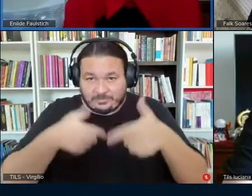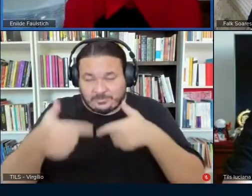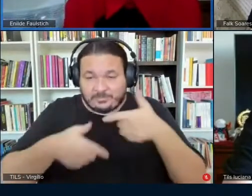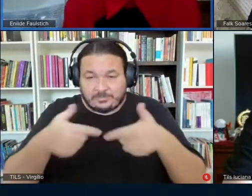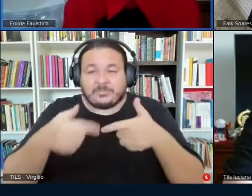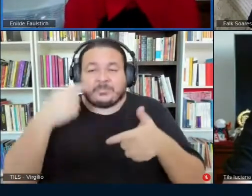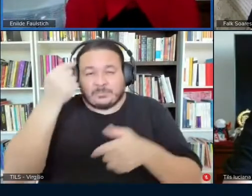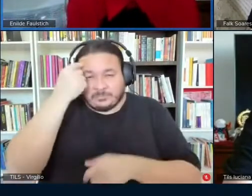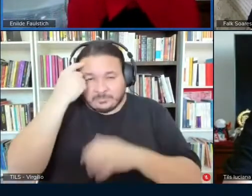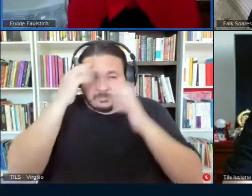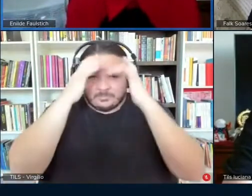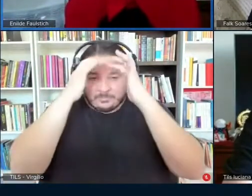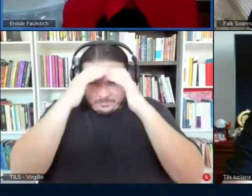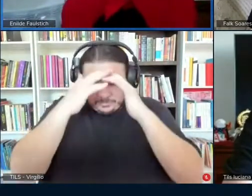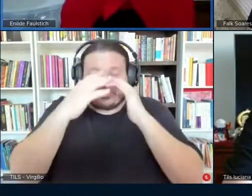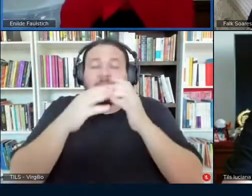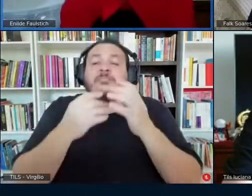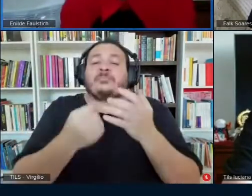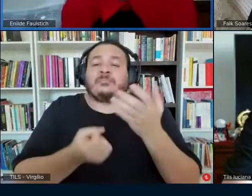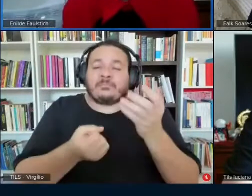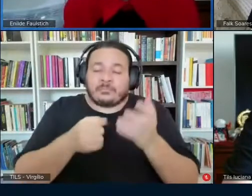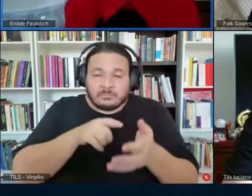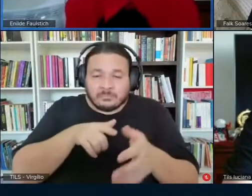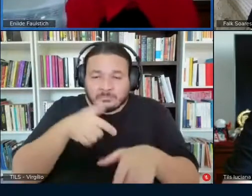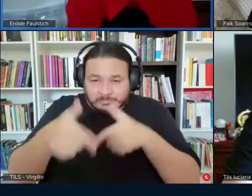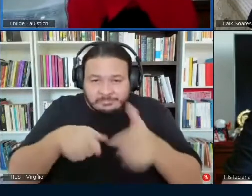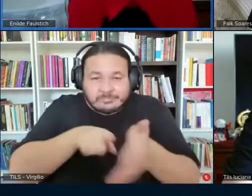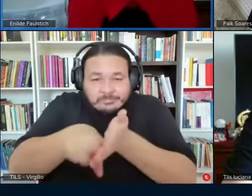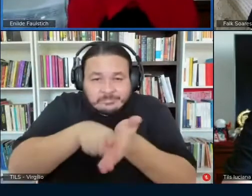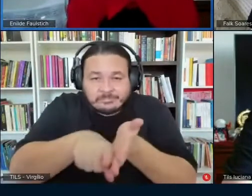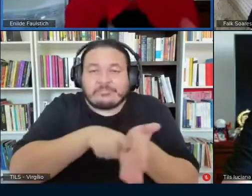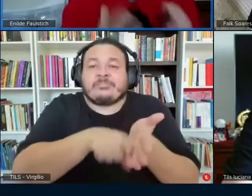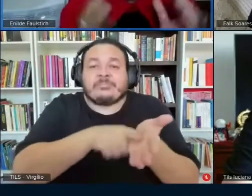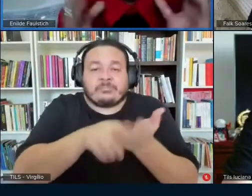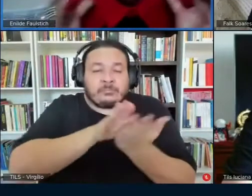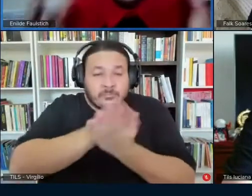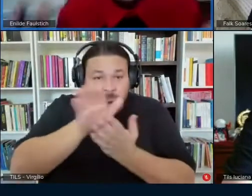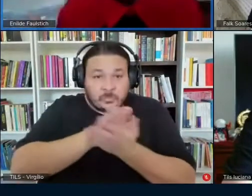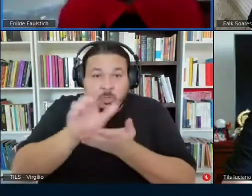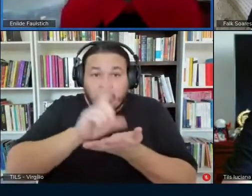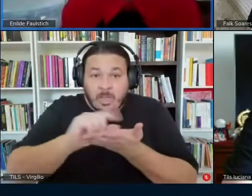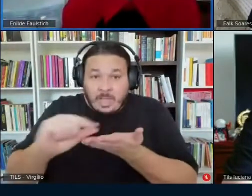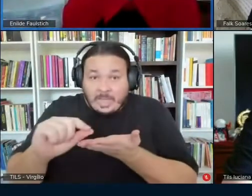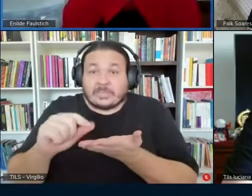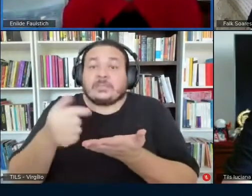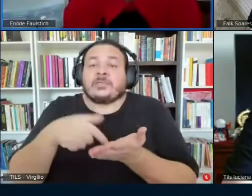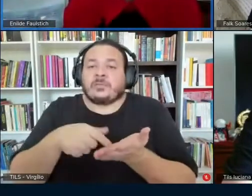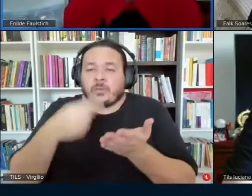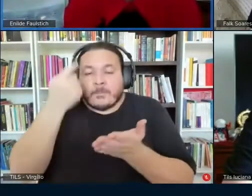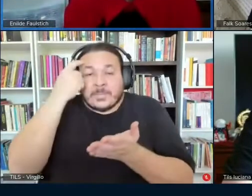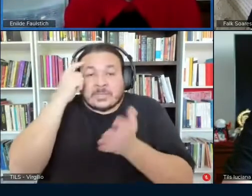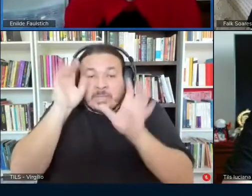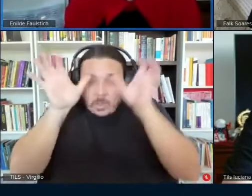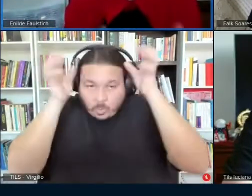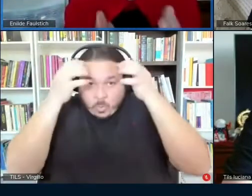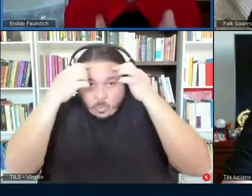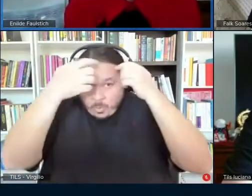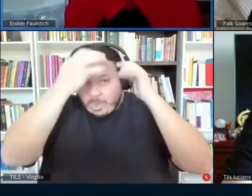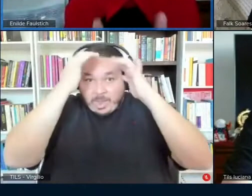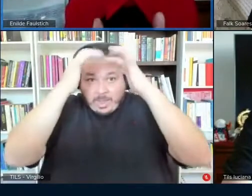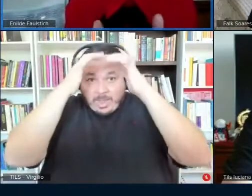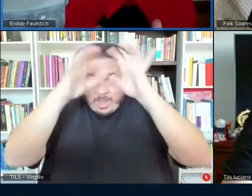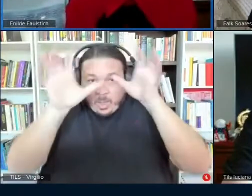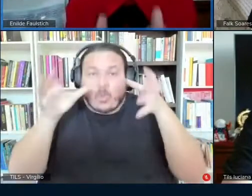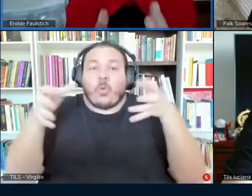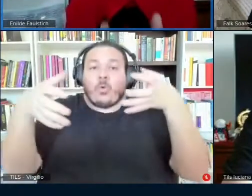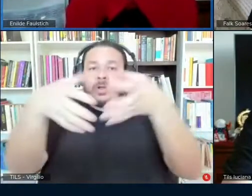no pensamento, na produção, na aula, enfim, na produção de artigo, nós pensamos no coletivo. E o ponto